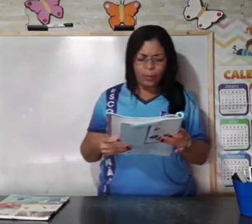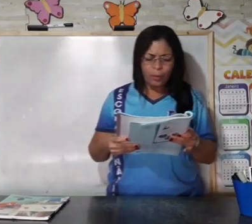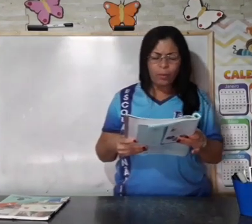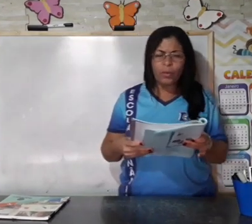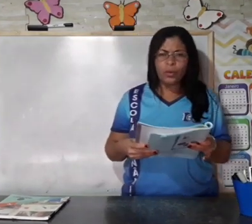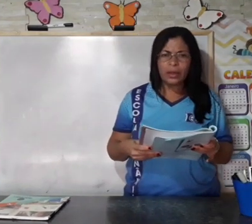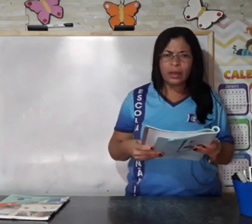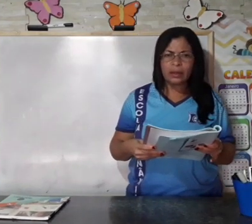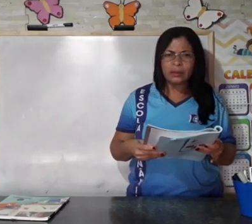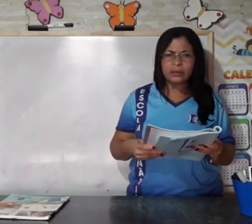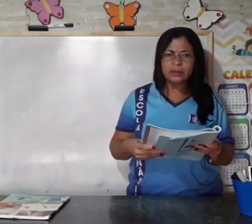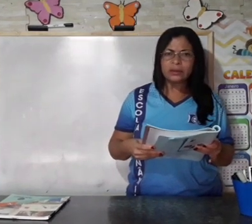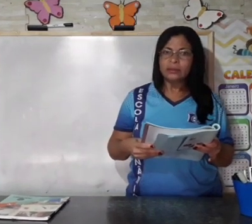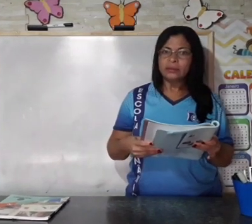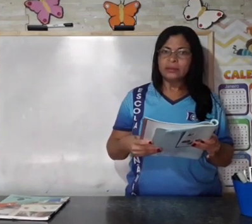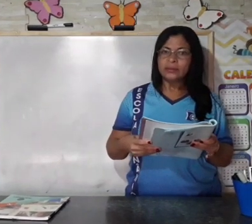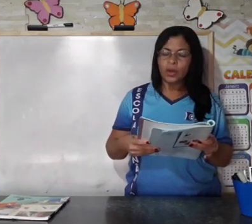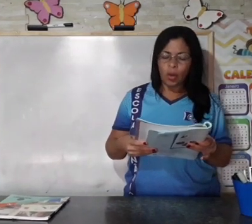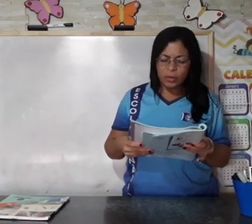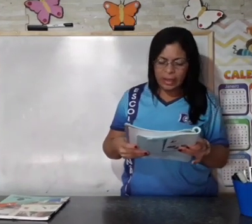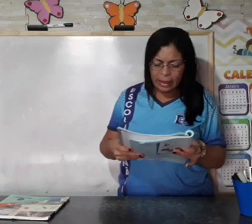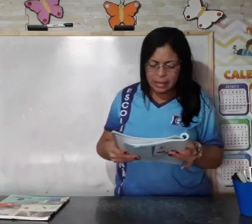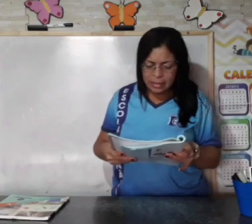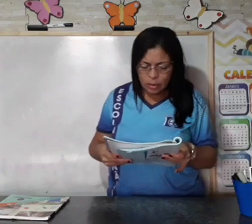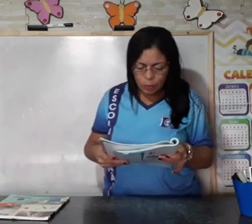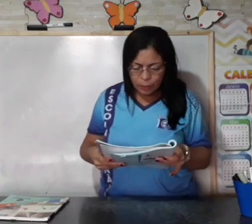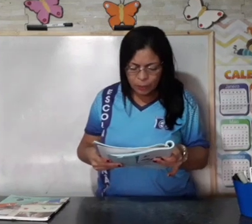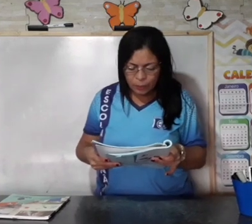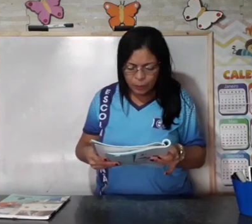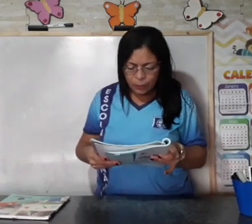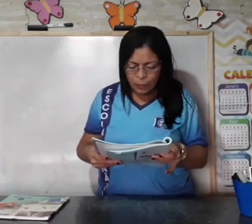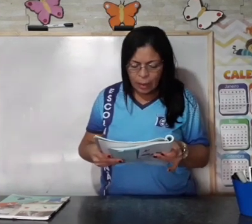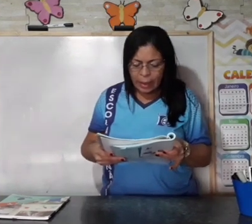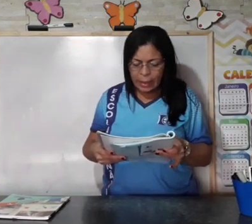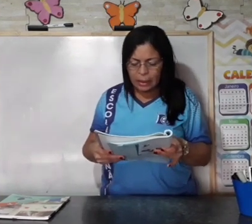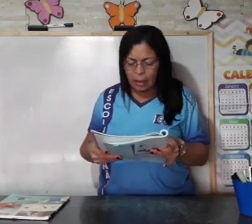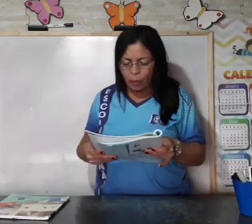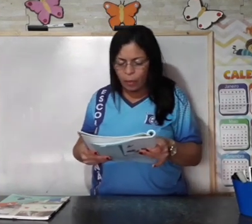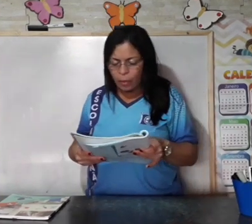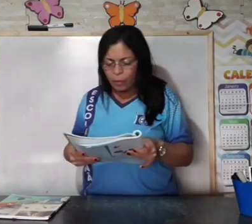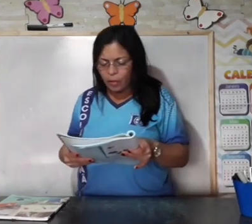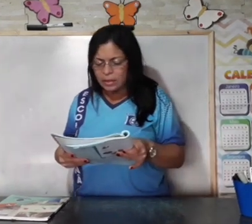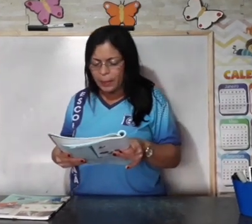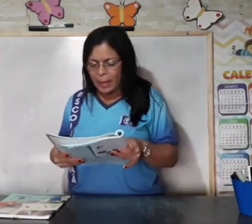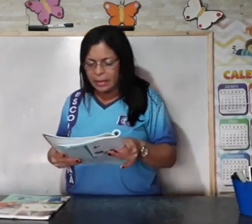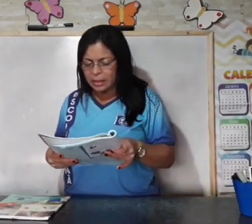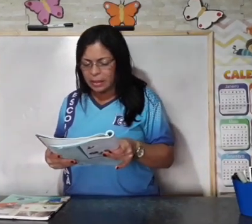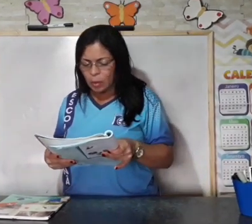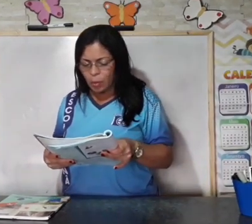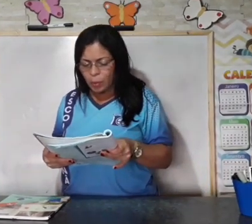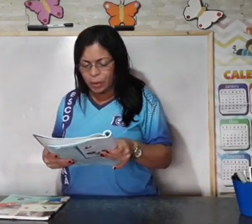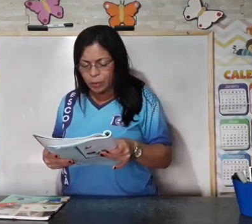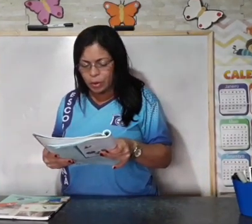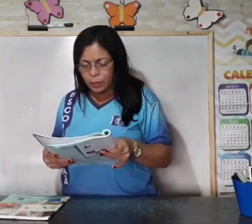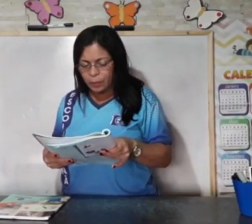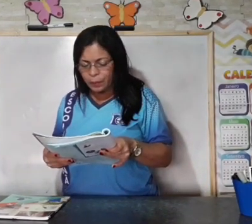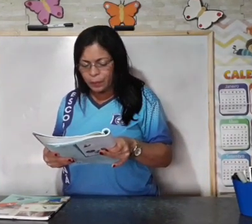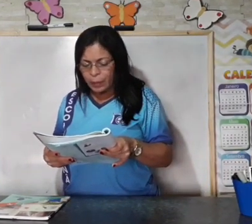muita? Como será isso? Então, vou ser parecida com muitos,